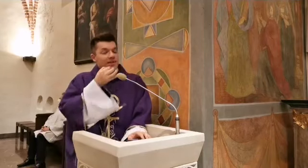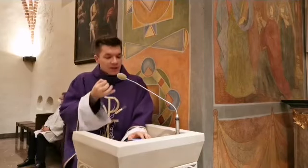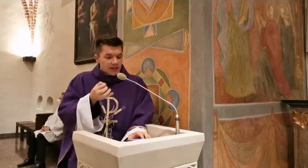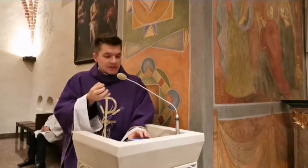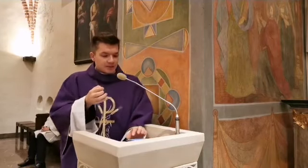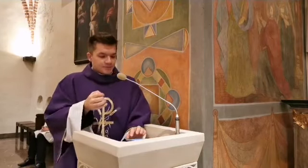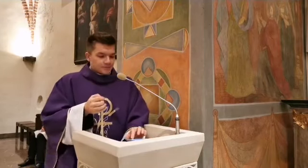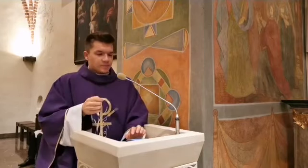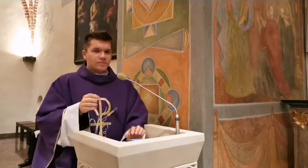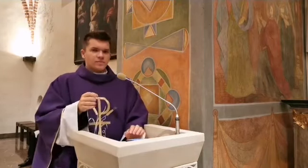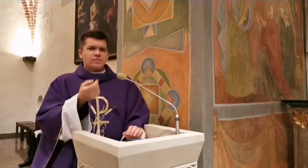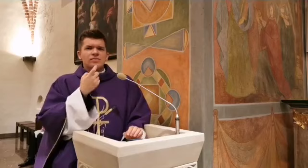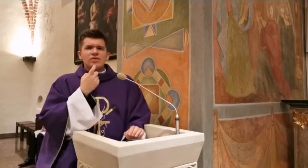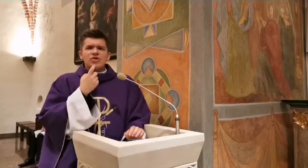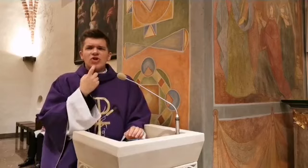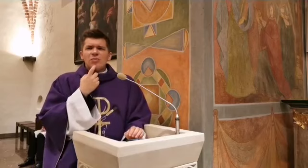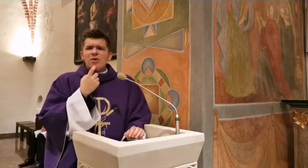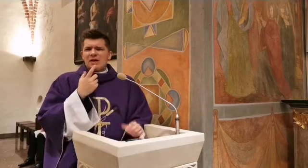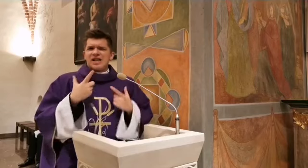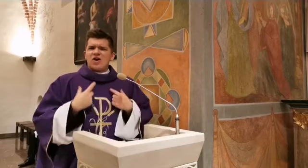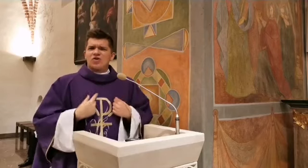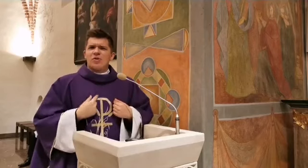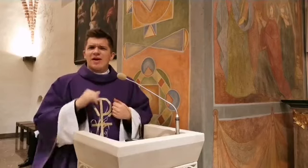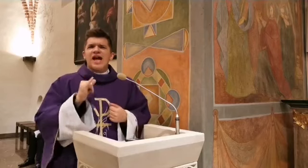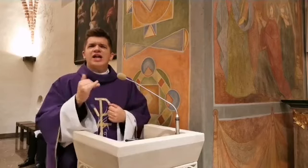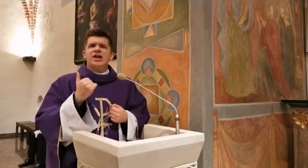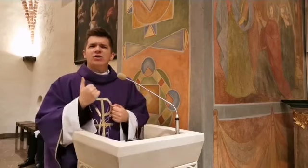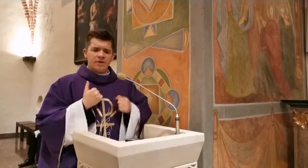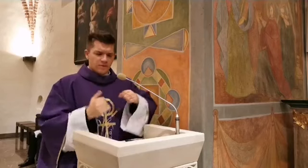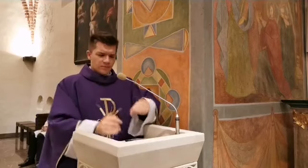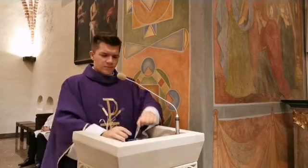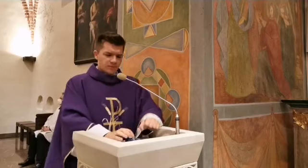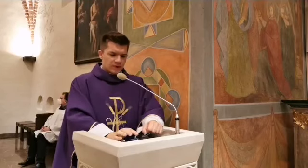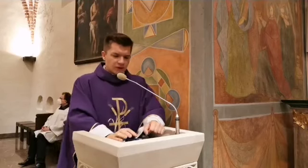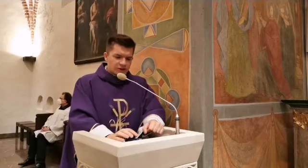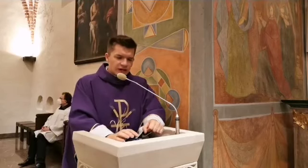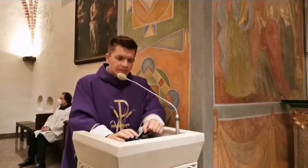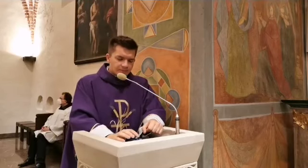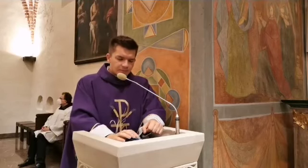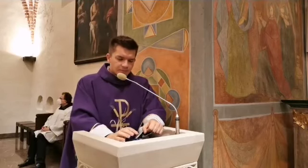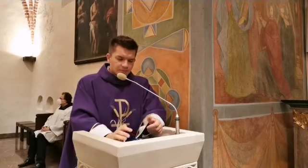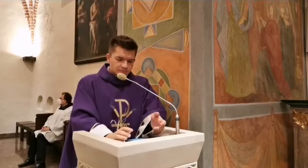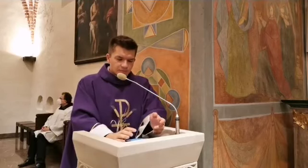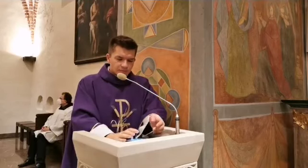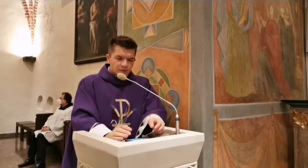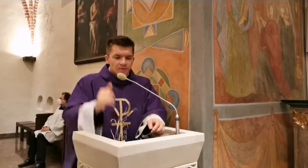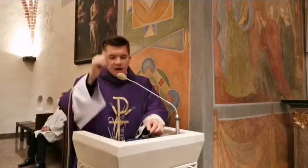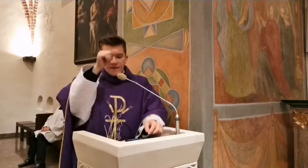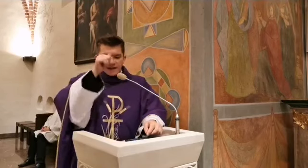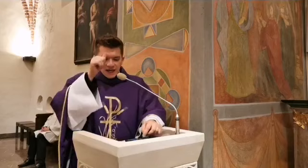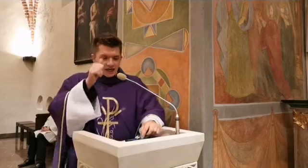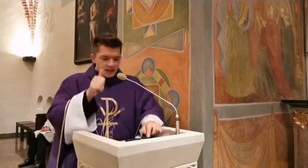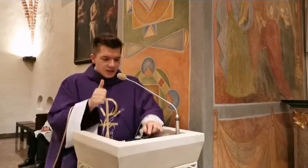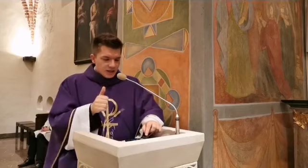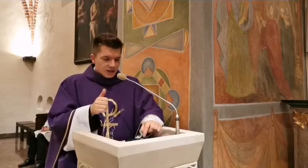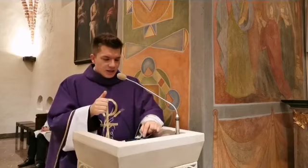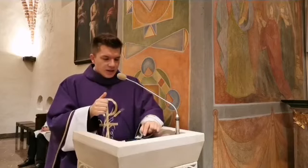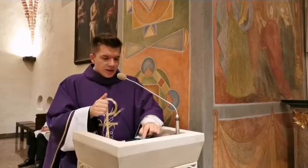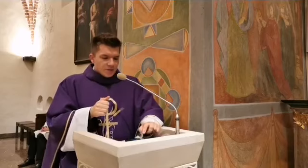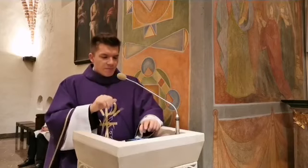Można zapytać, co to była za osoba, jaki on był. I dzisiaj w